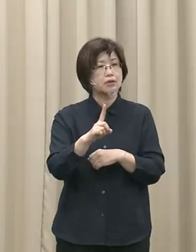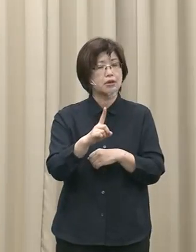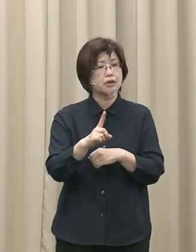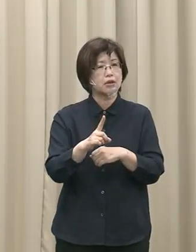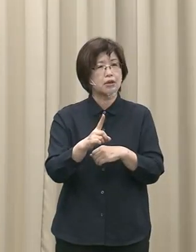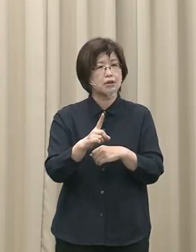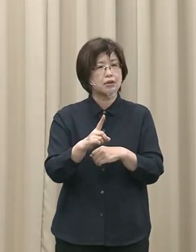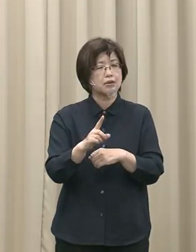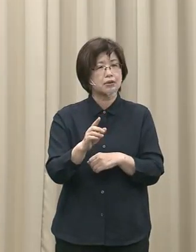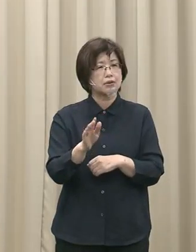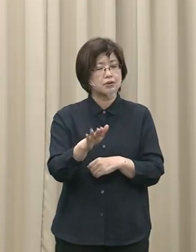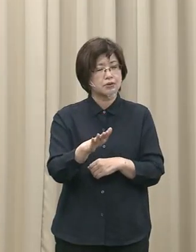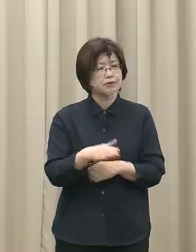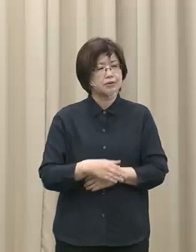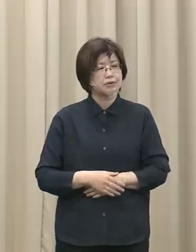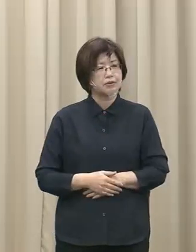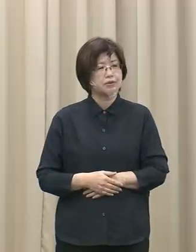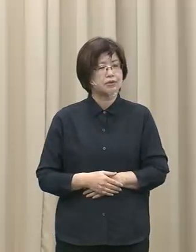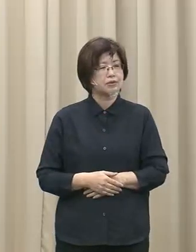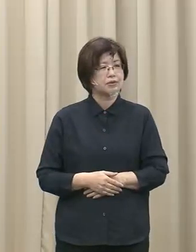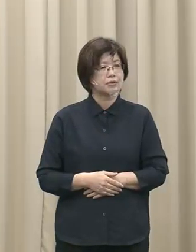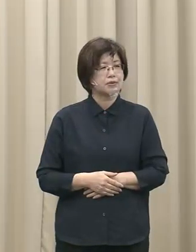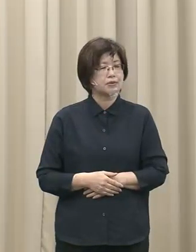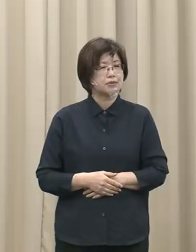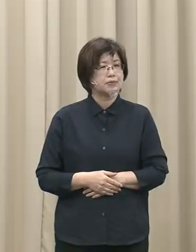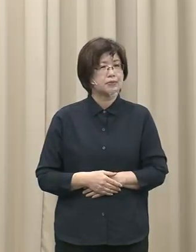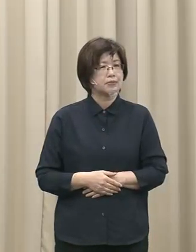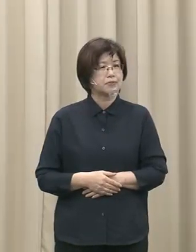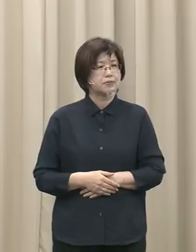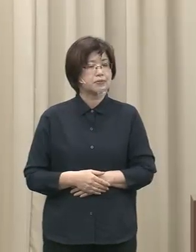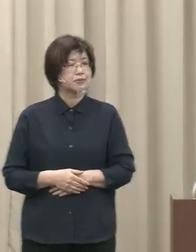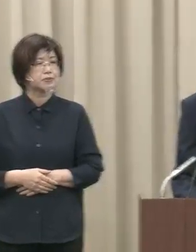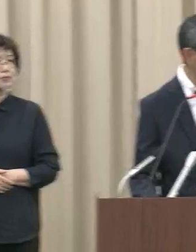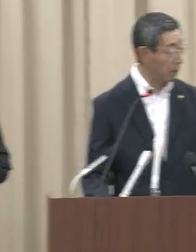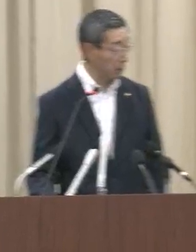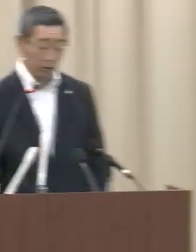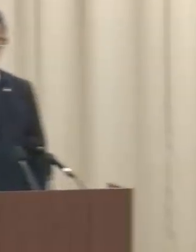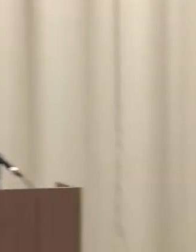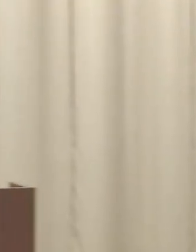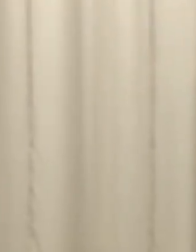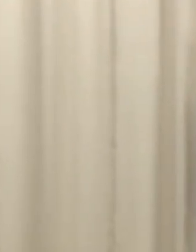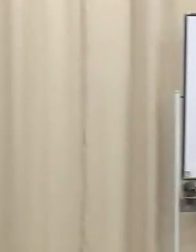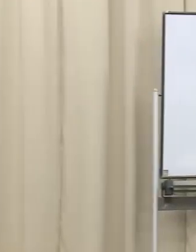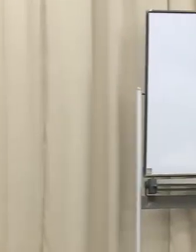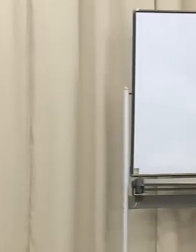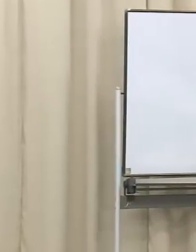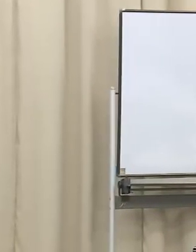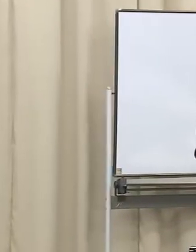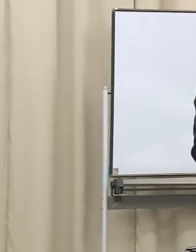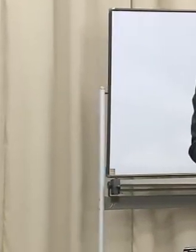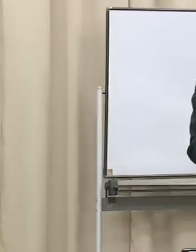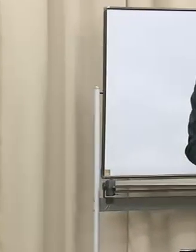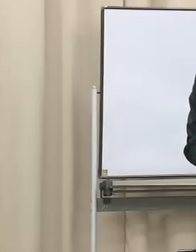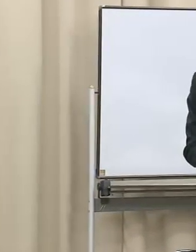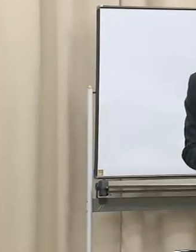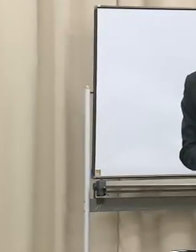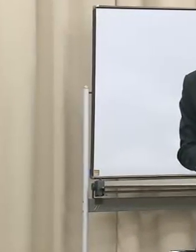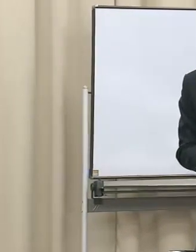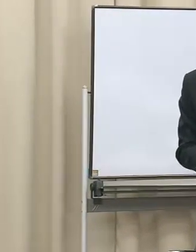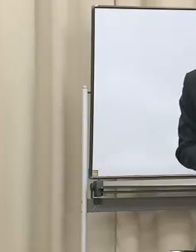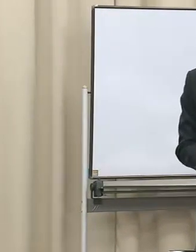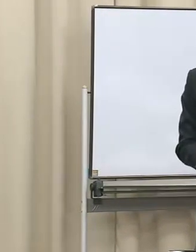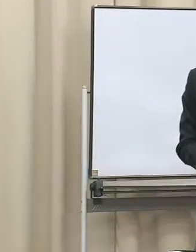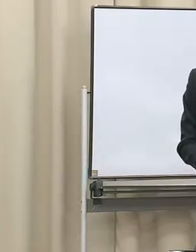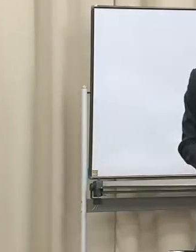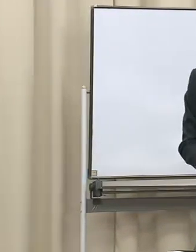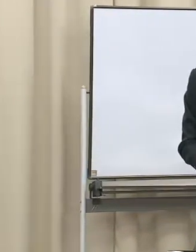のは、 それは部長からまず答えてもらいます。 そちらの死因についてはです